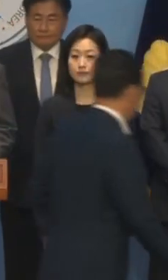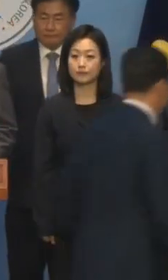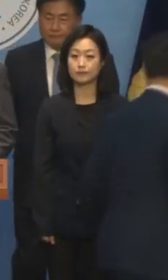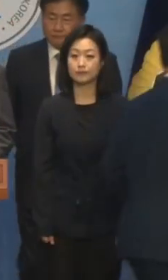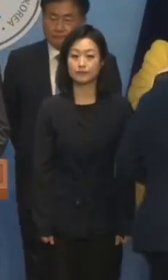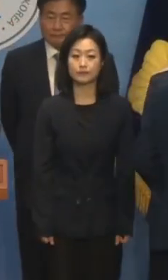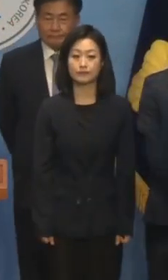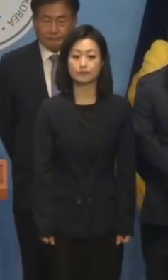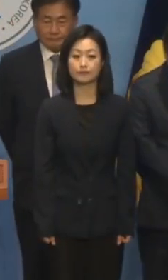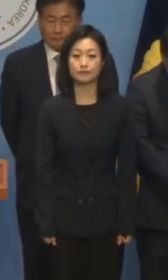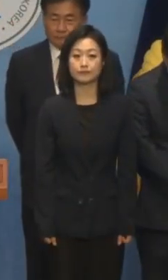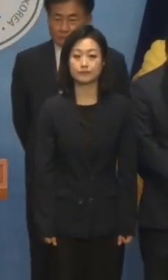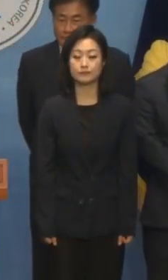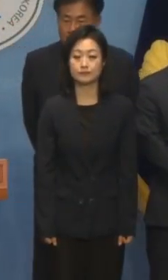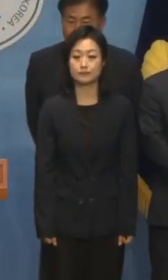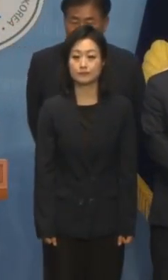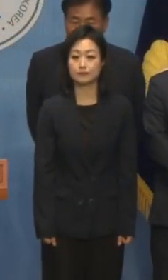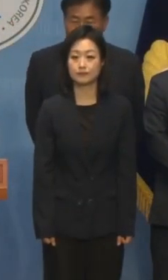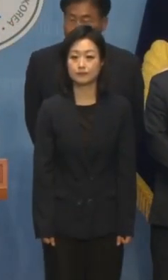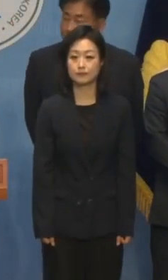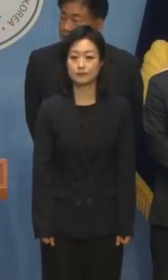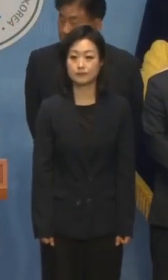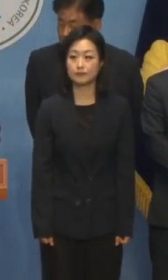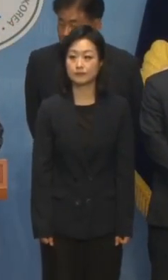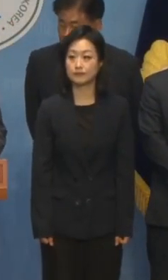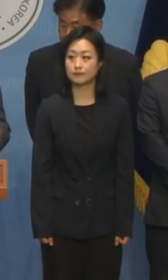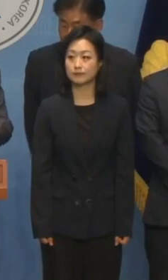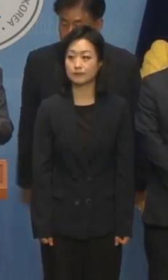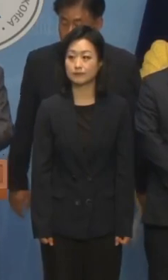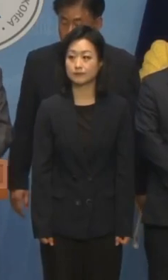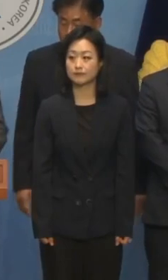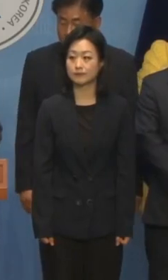그냥 진짜 이게 뭐냐 읽어보면 되죠.